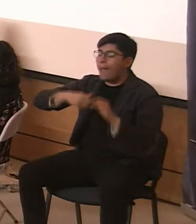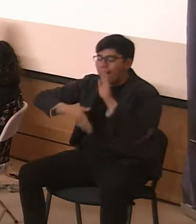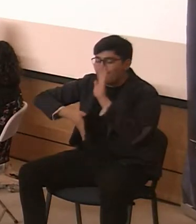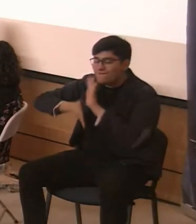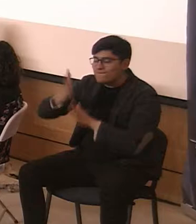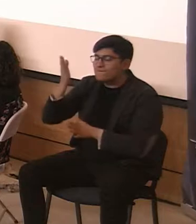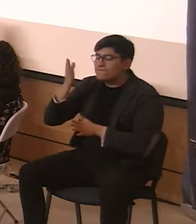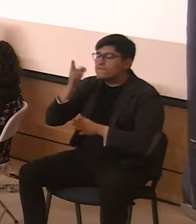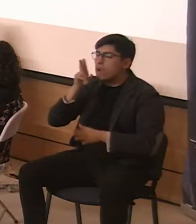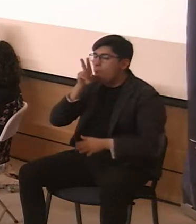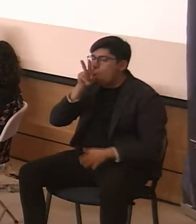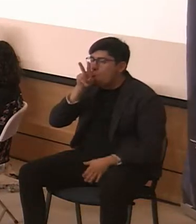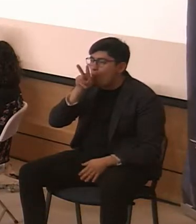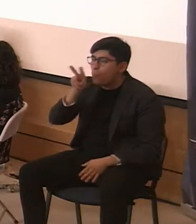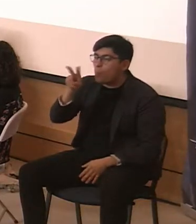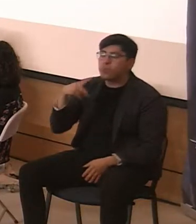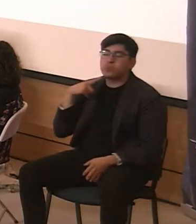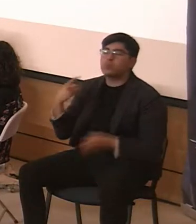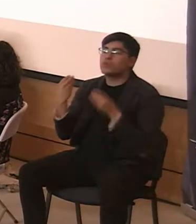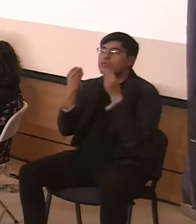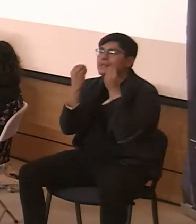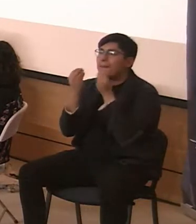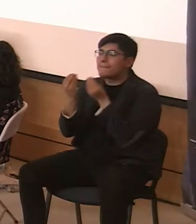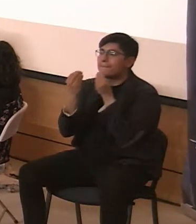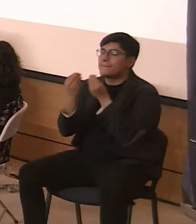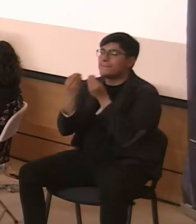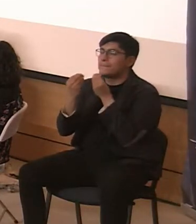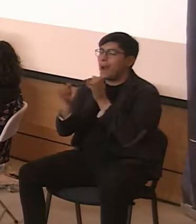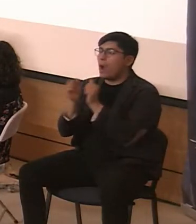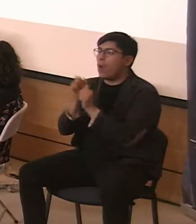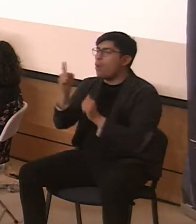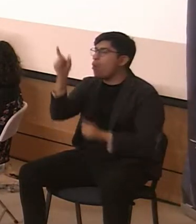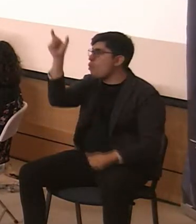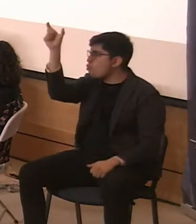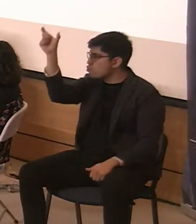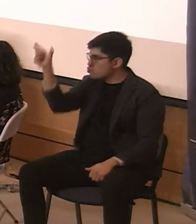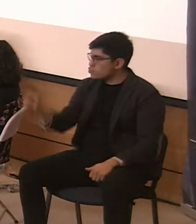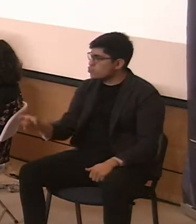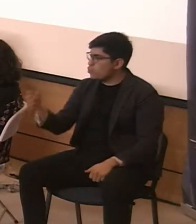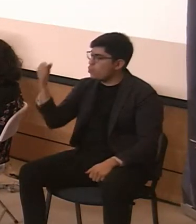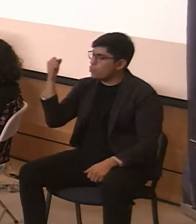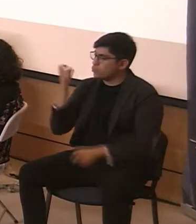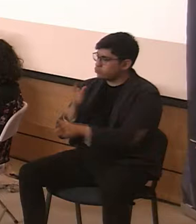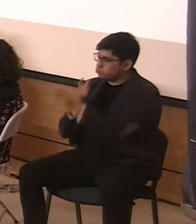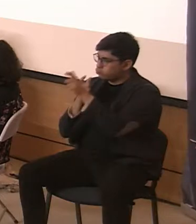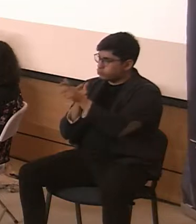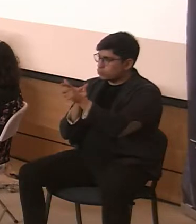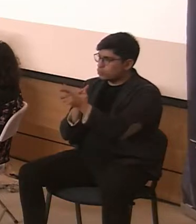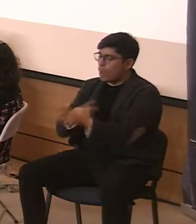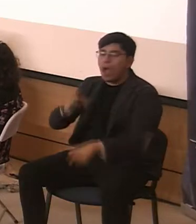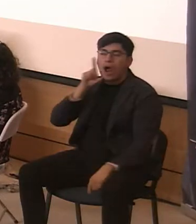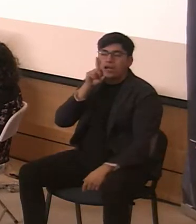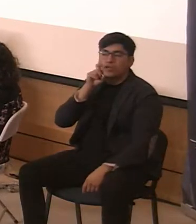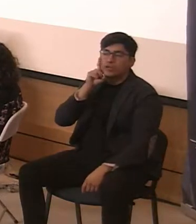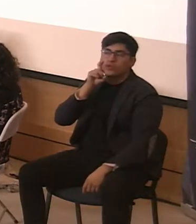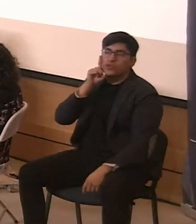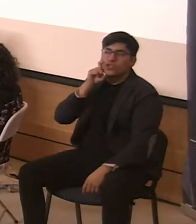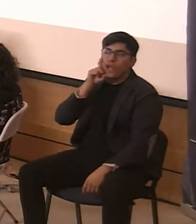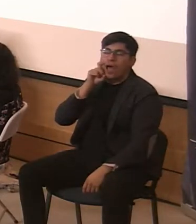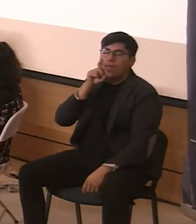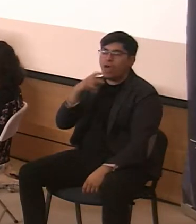pasa con un soldado rosado el soldado rosado